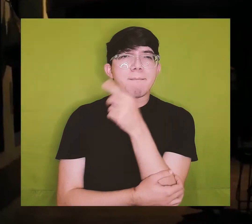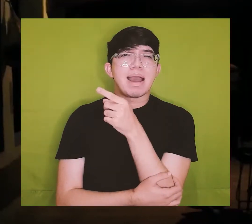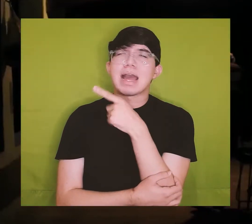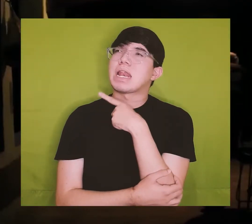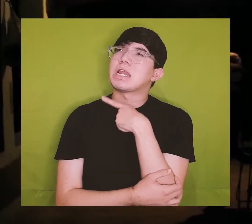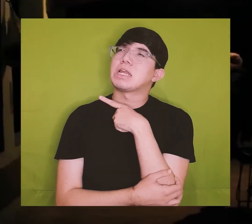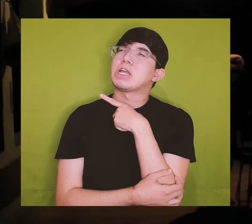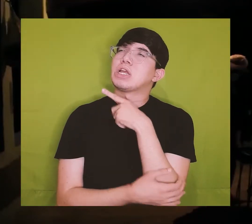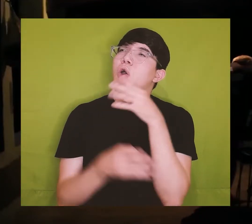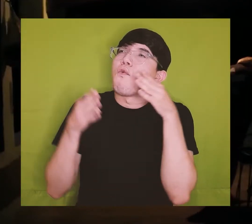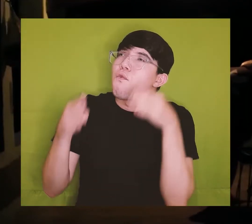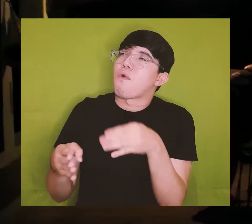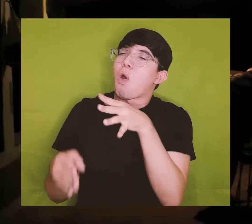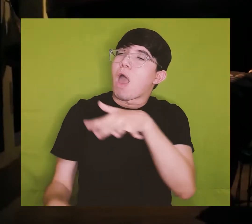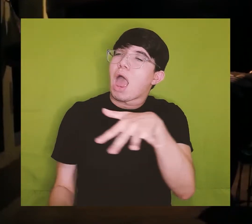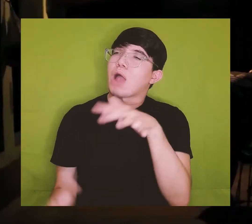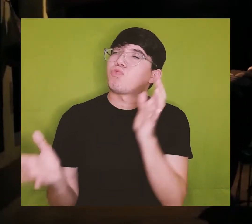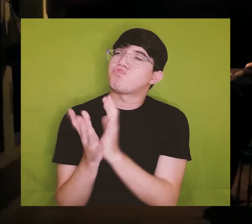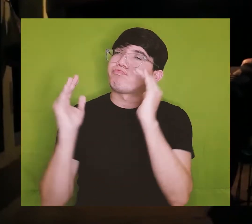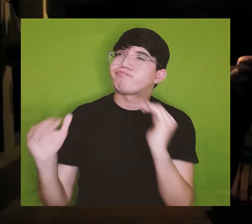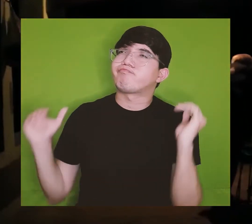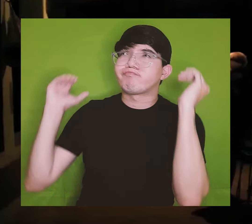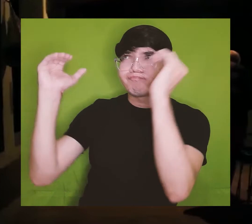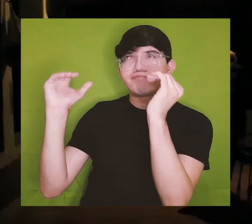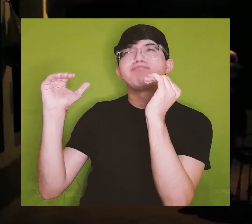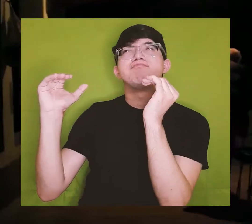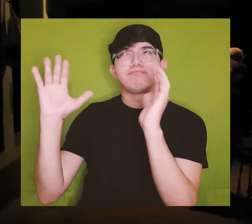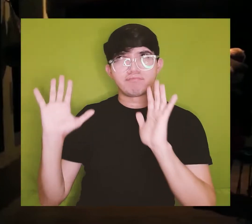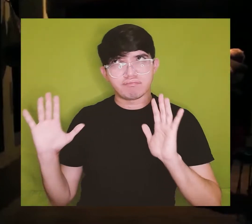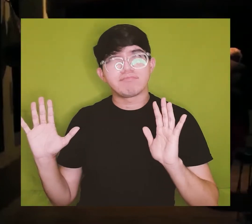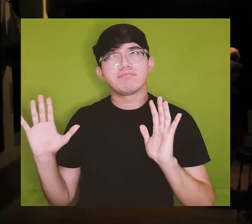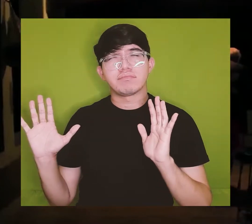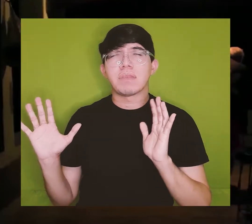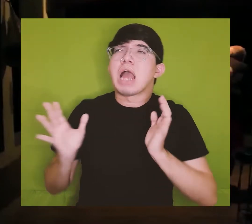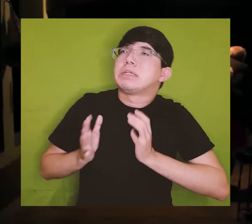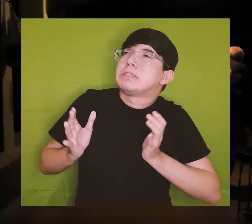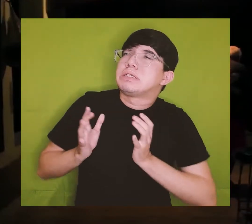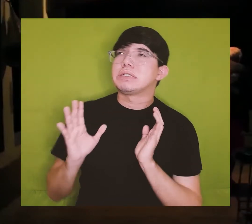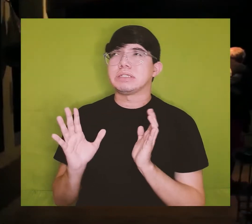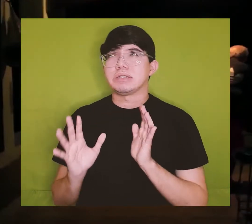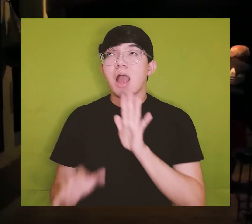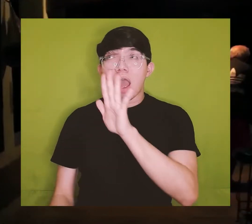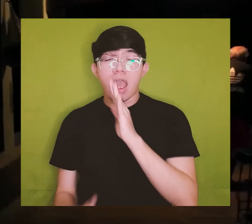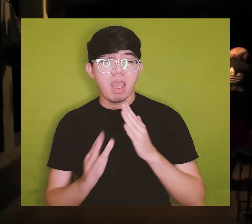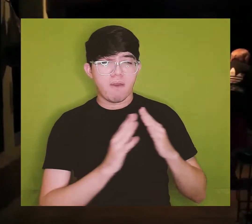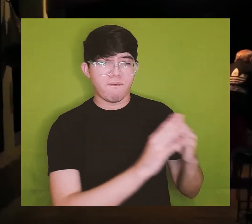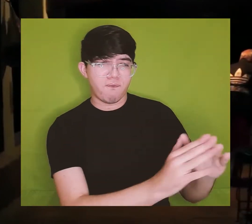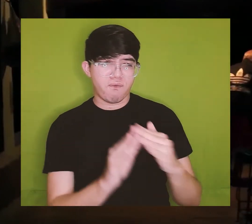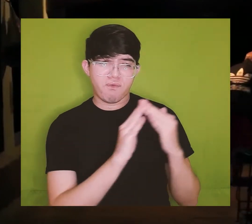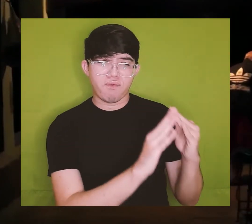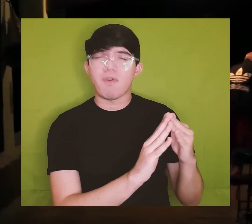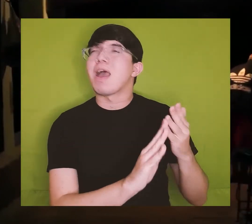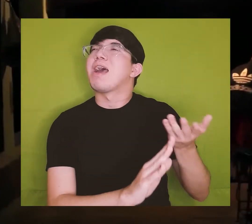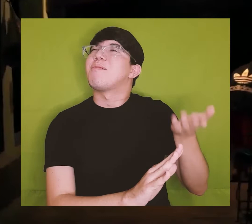né? Venhamos e convenhamos. É um recorte da cidade sob o olhar da classe média alta de Fortaleza. A periferia ela não